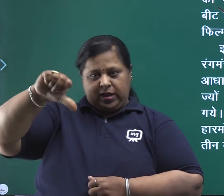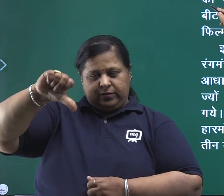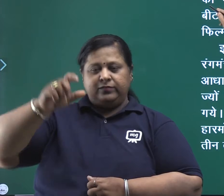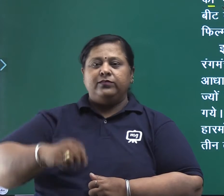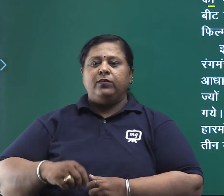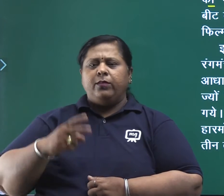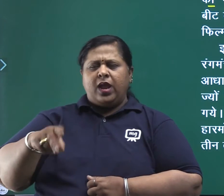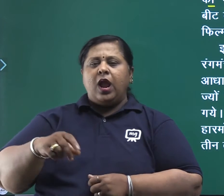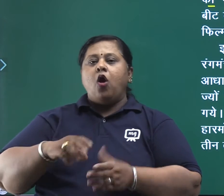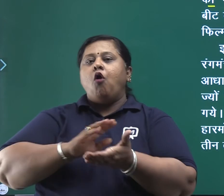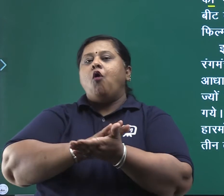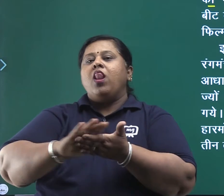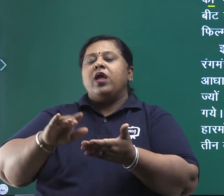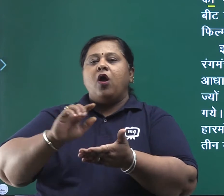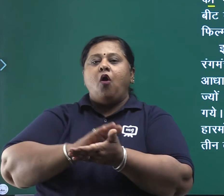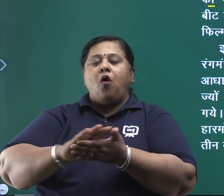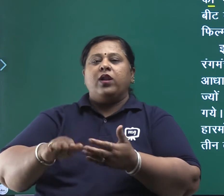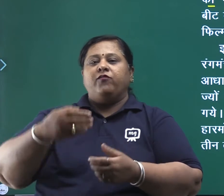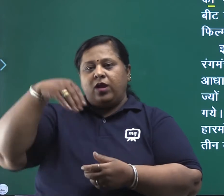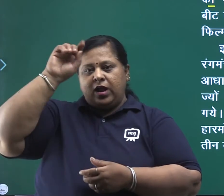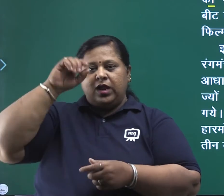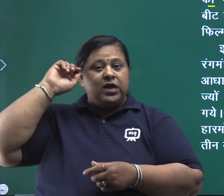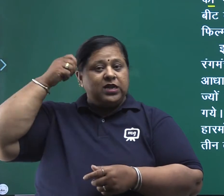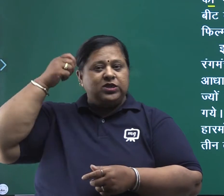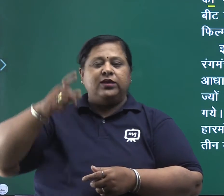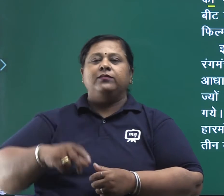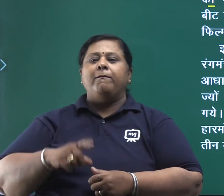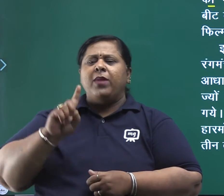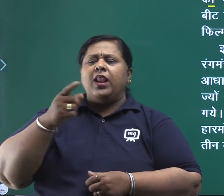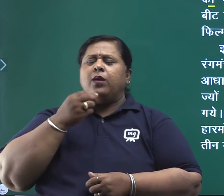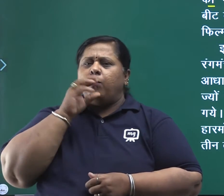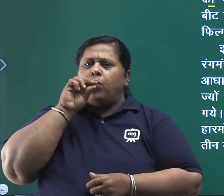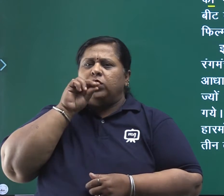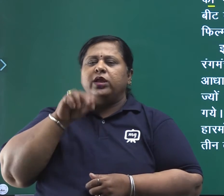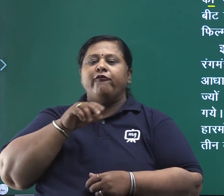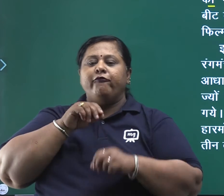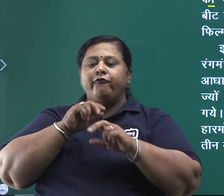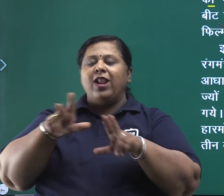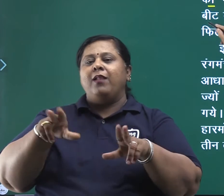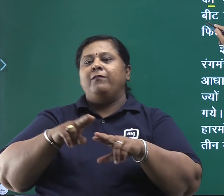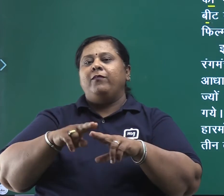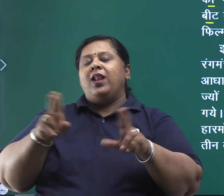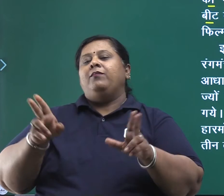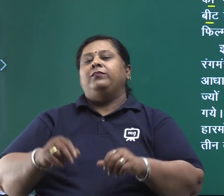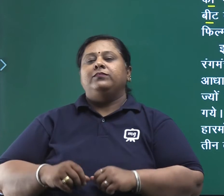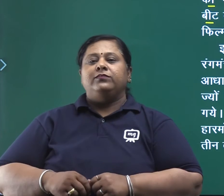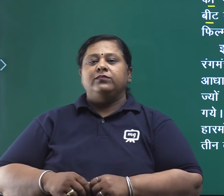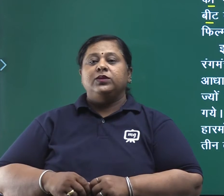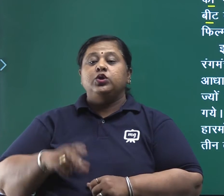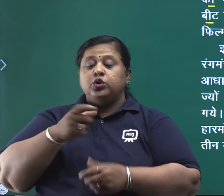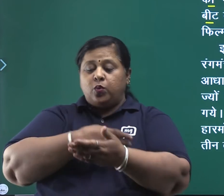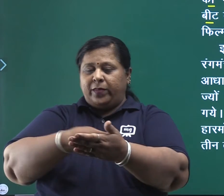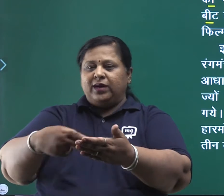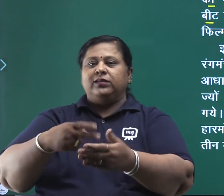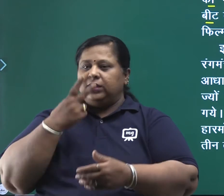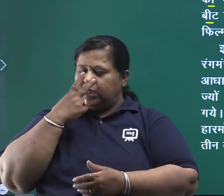हॉलीवुड की पहली बोलती फिल्म सो बिट देखी